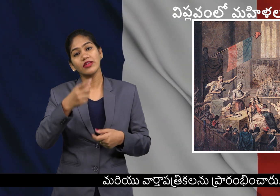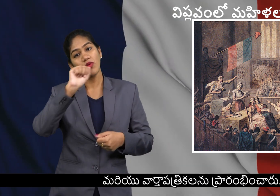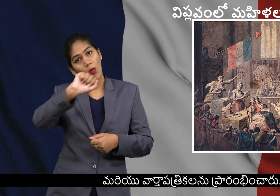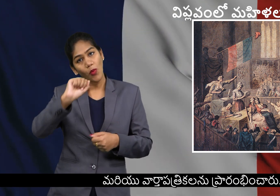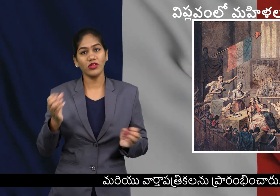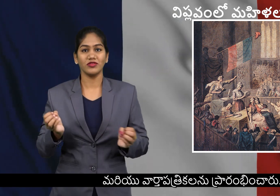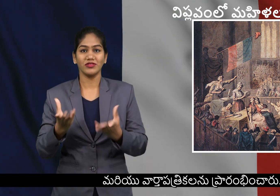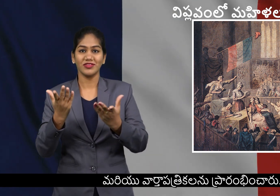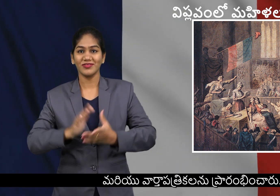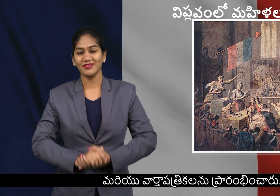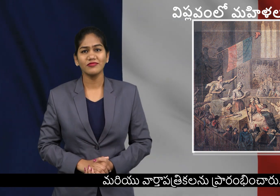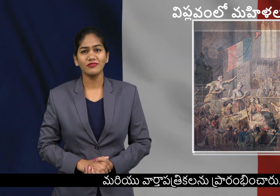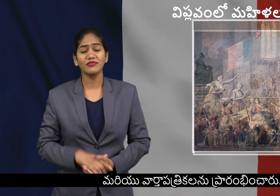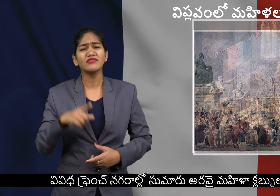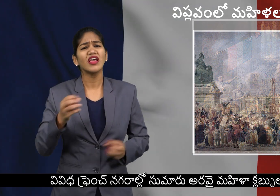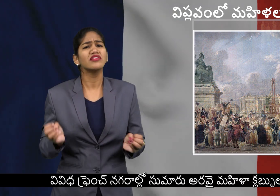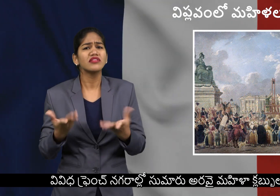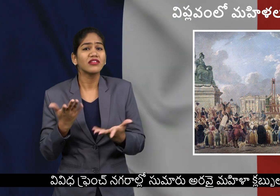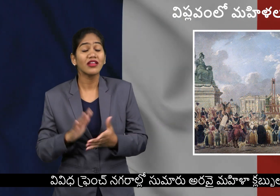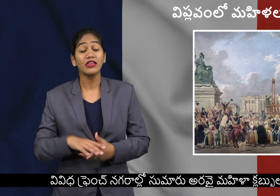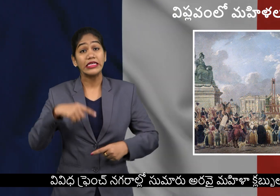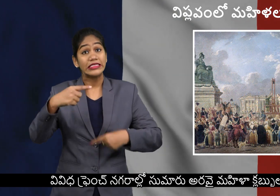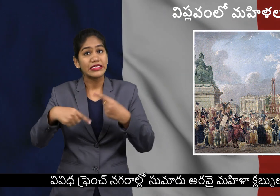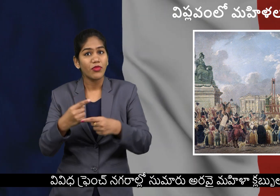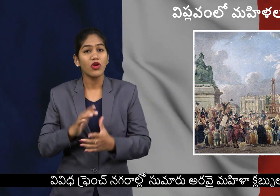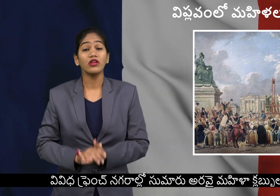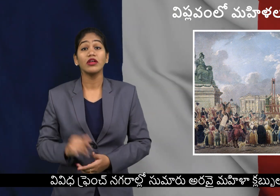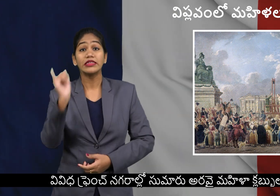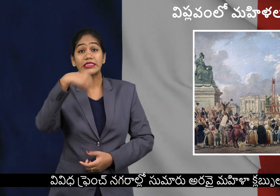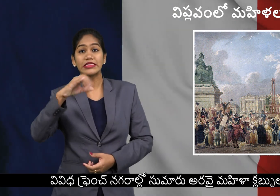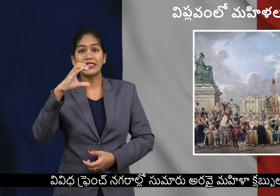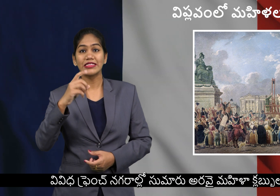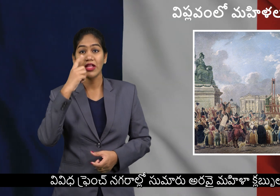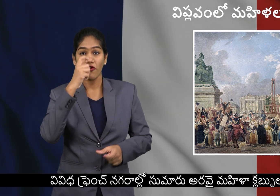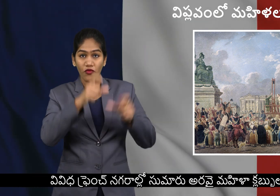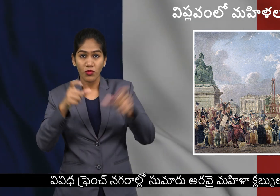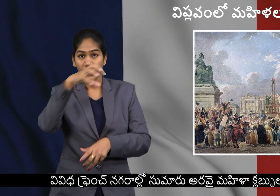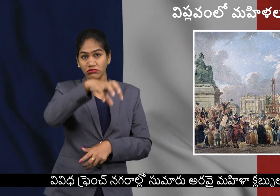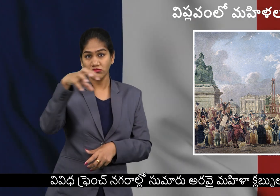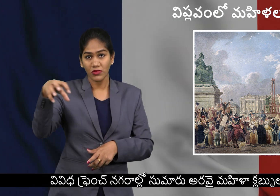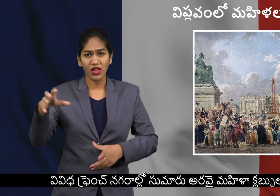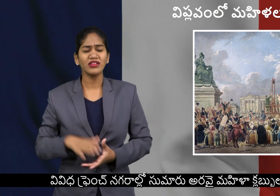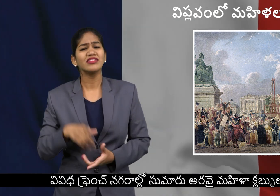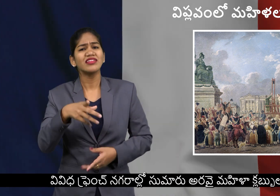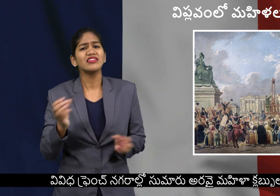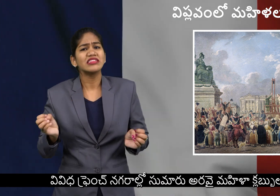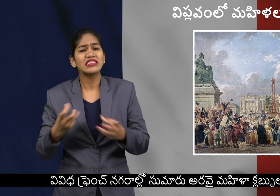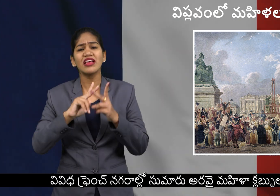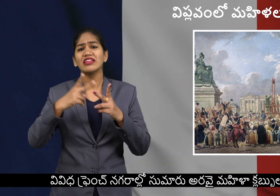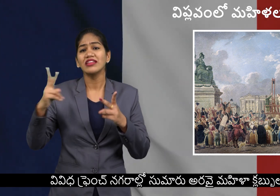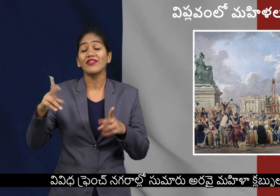వార్తాపత్రికలను ప్రారంభించారు. వివిధ ఫ్రెంచ్ నగరాల్లో సుమారు 60 మహిళా క్లబ్లు వచ్చాయి.